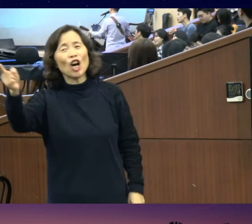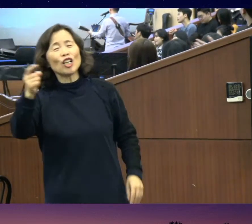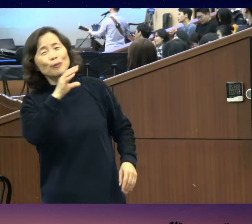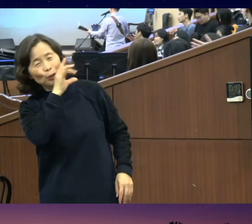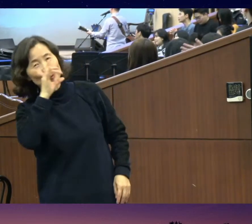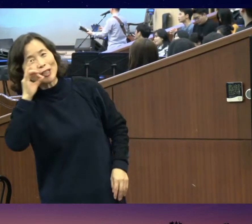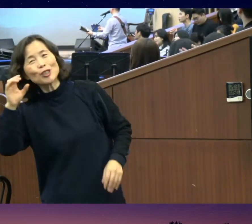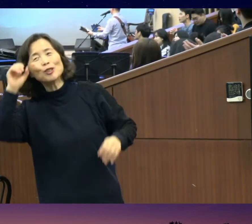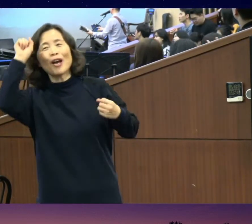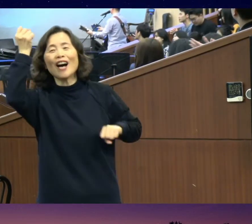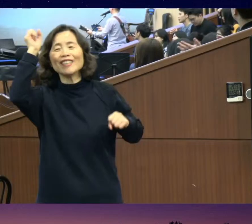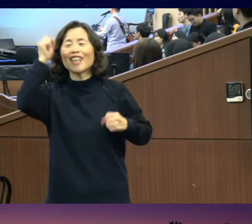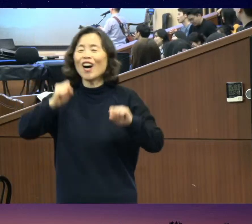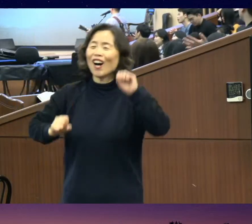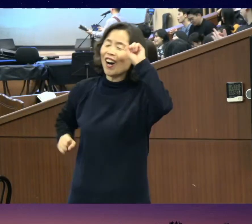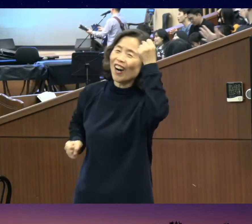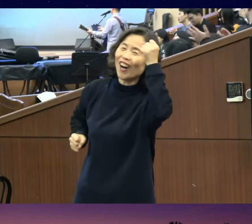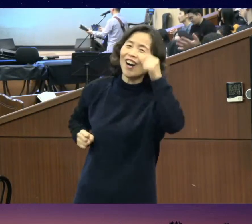다이처럼 춤을 추면서